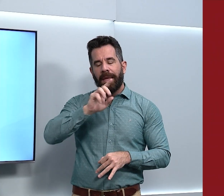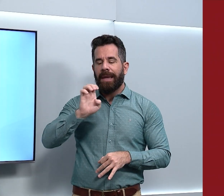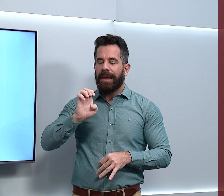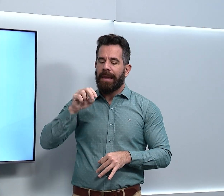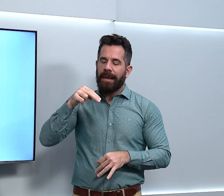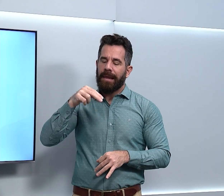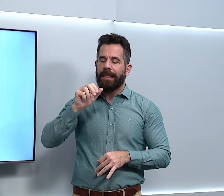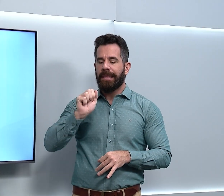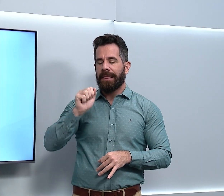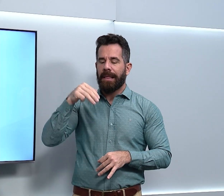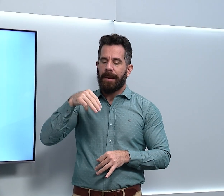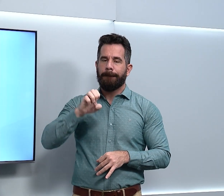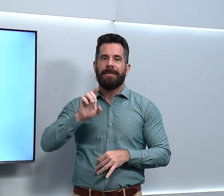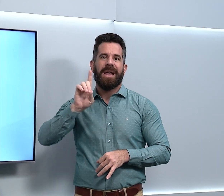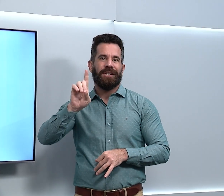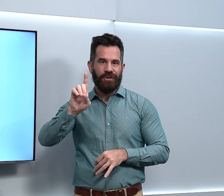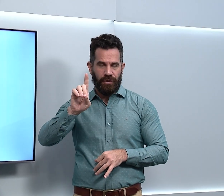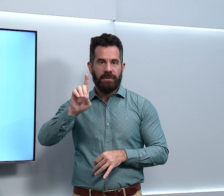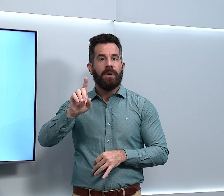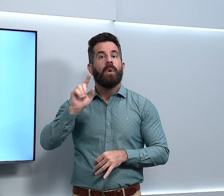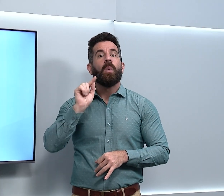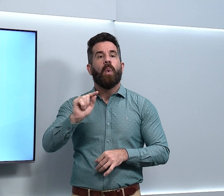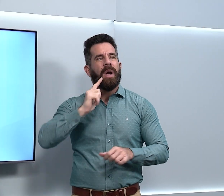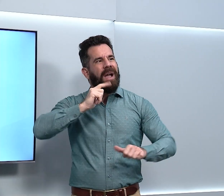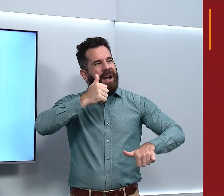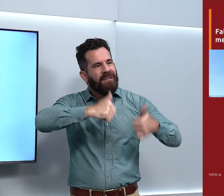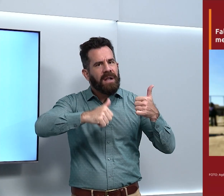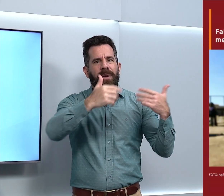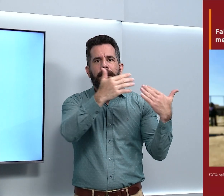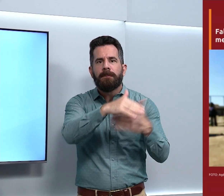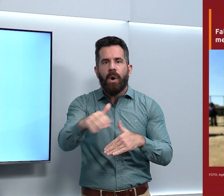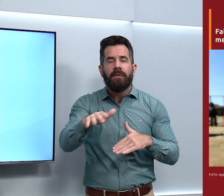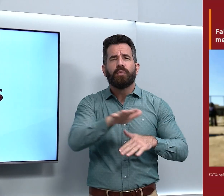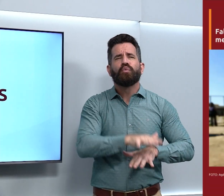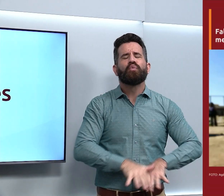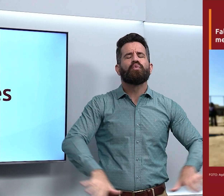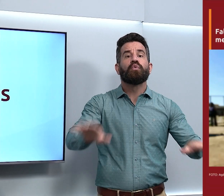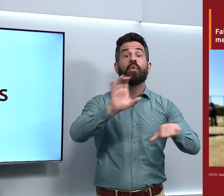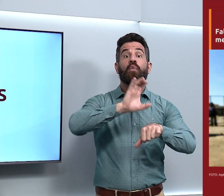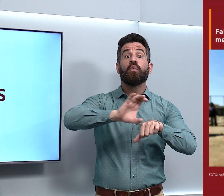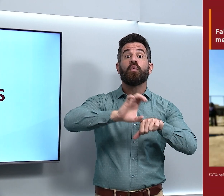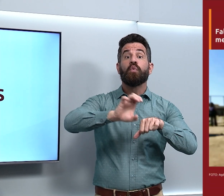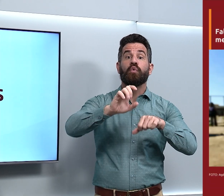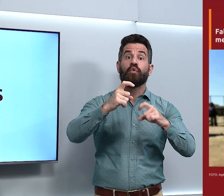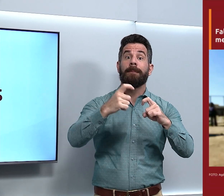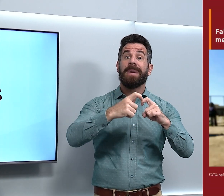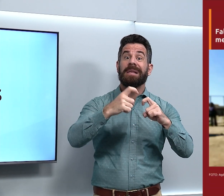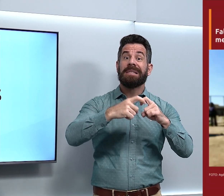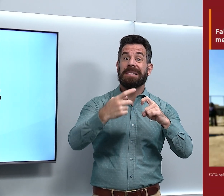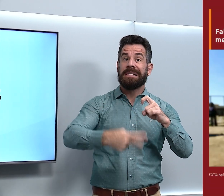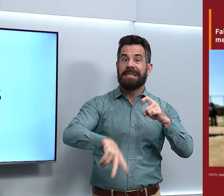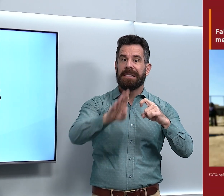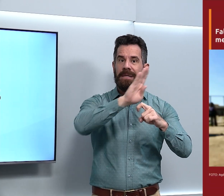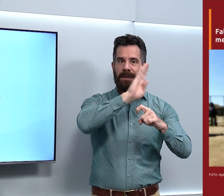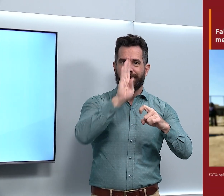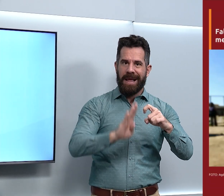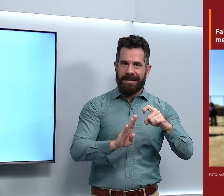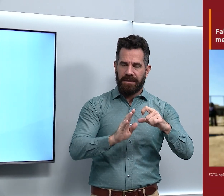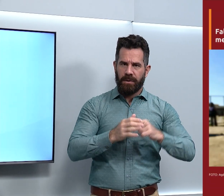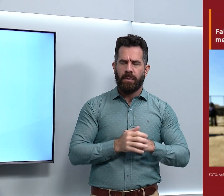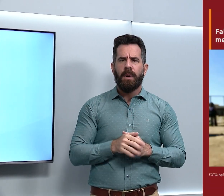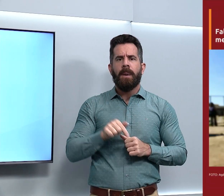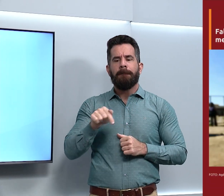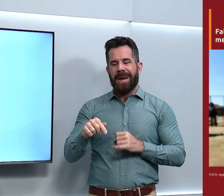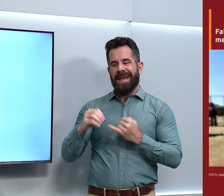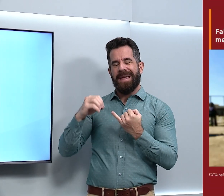é uma avaliação que mede a qualidade dos cursos de medicina no país. Segundo o órgão, houve inconsistência